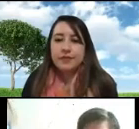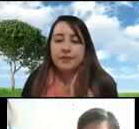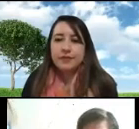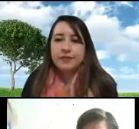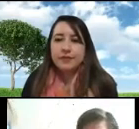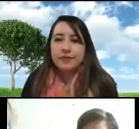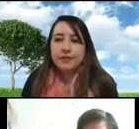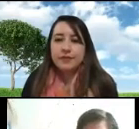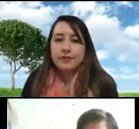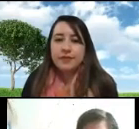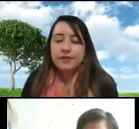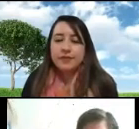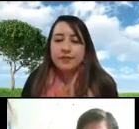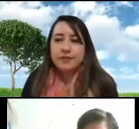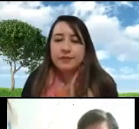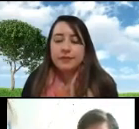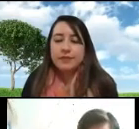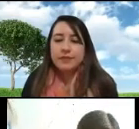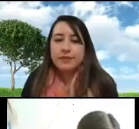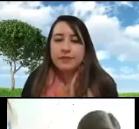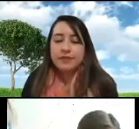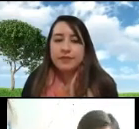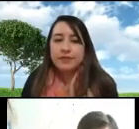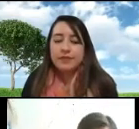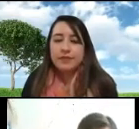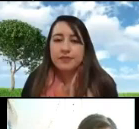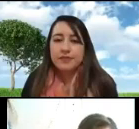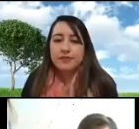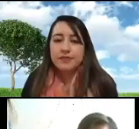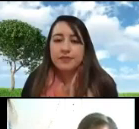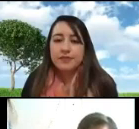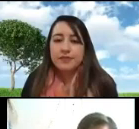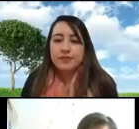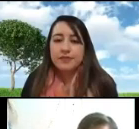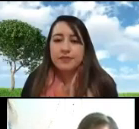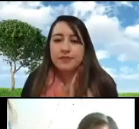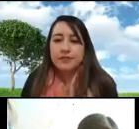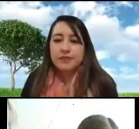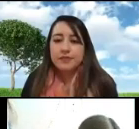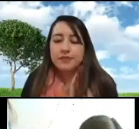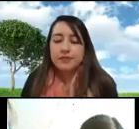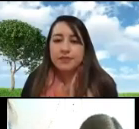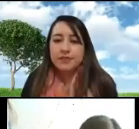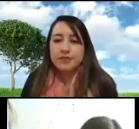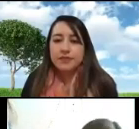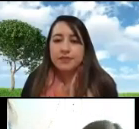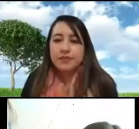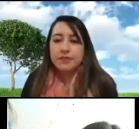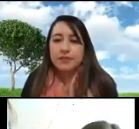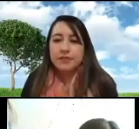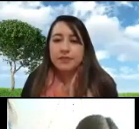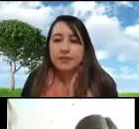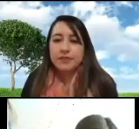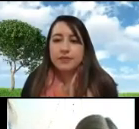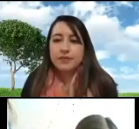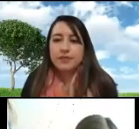Muy bien. Siguiente pregunta. ¿Es un ecosistema terrestre que podemos encontrar en África, América